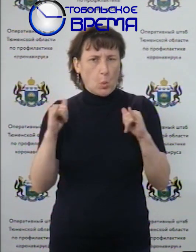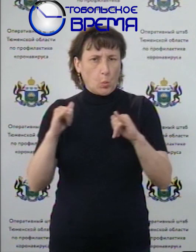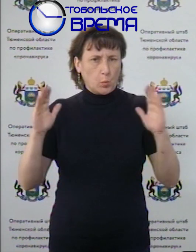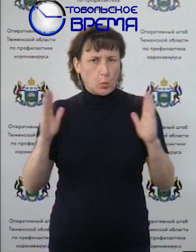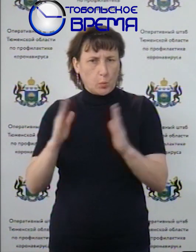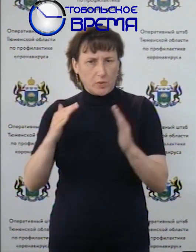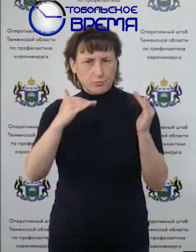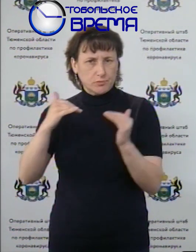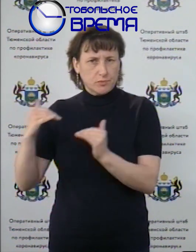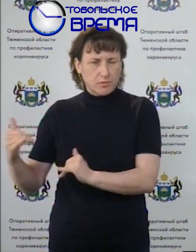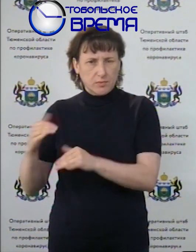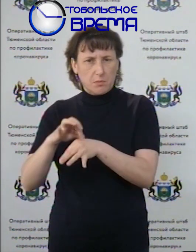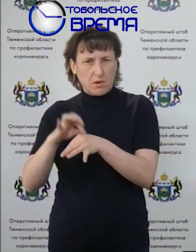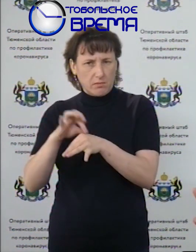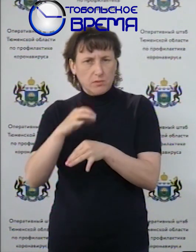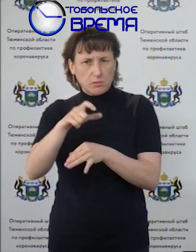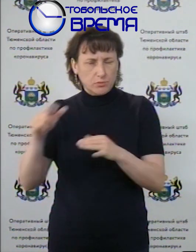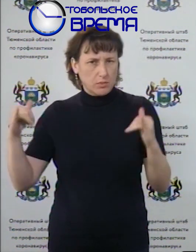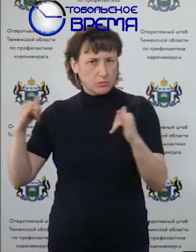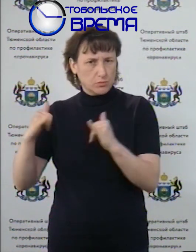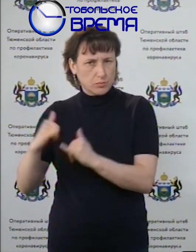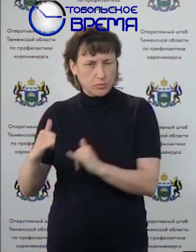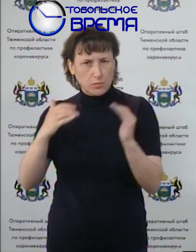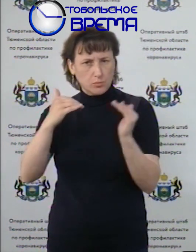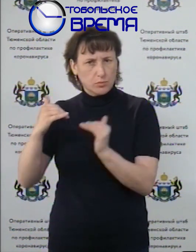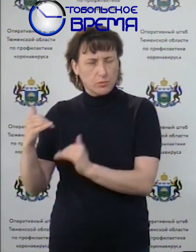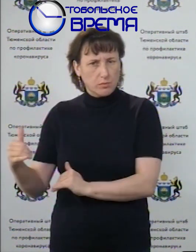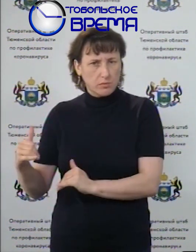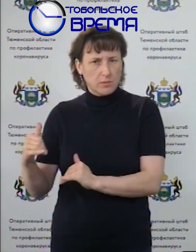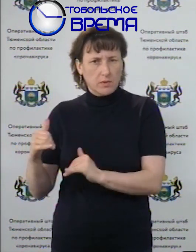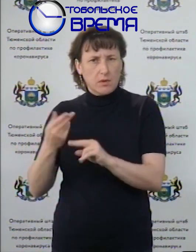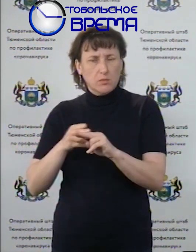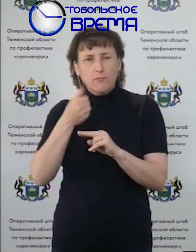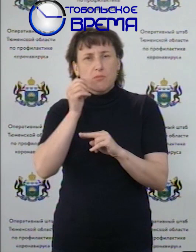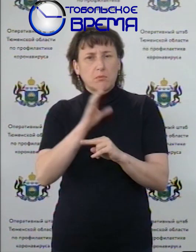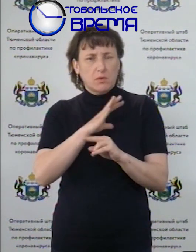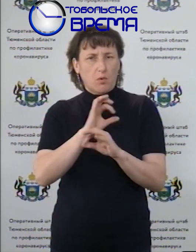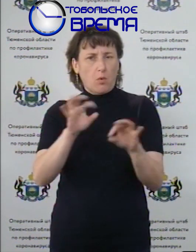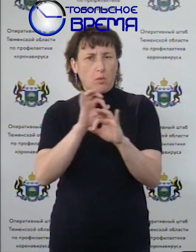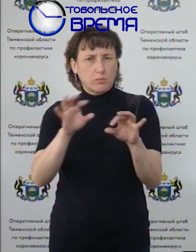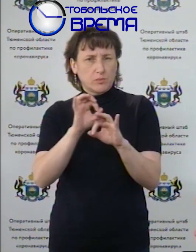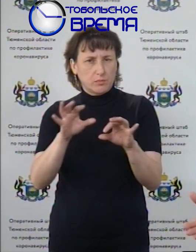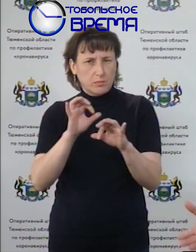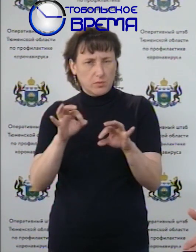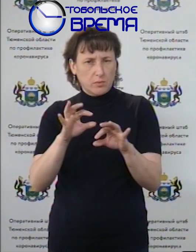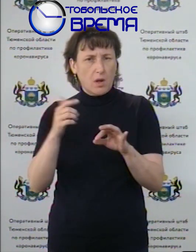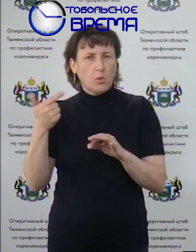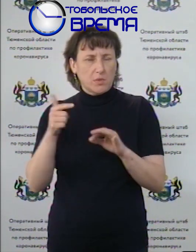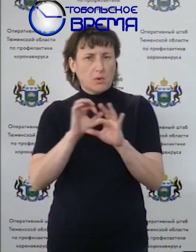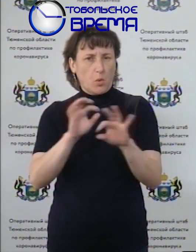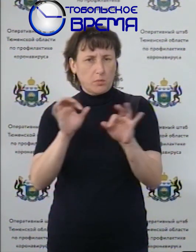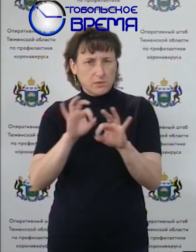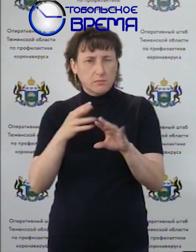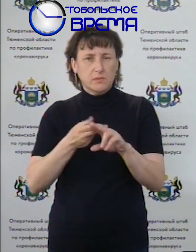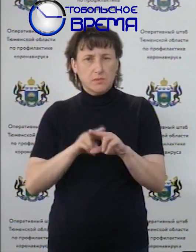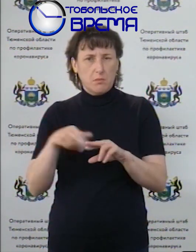показатели заболеваемости и все остальные, которые входят в формулу, которую вчера очень точно описал губернатор,